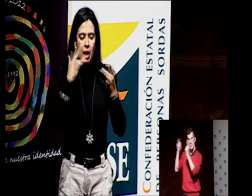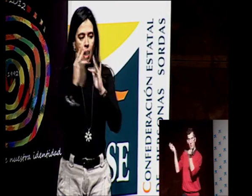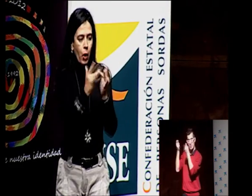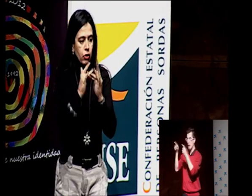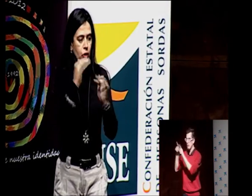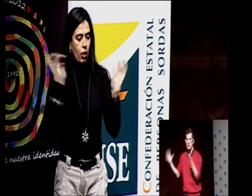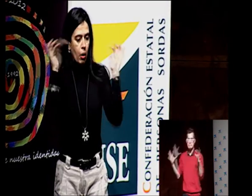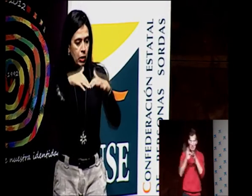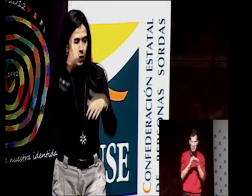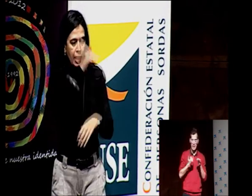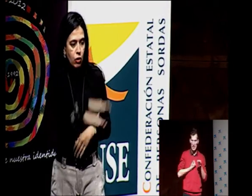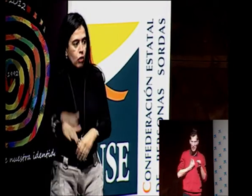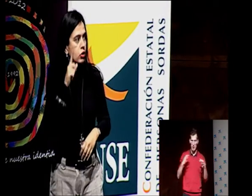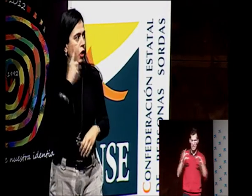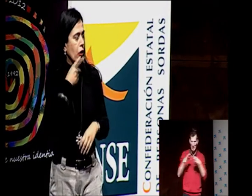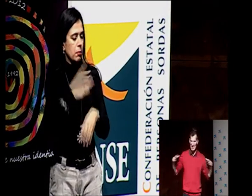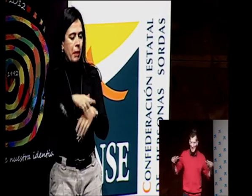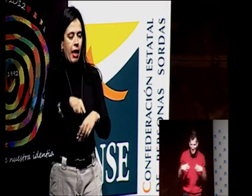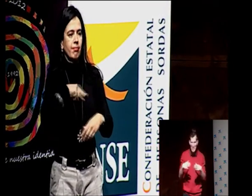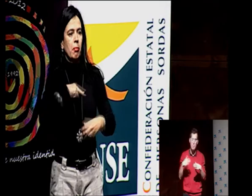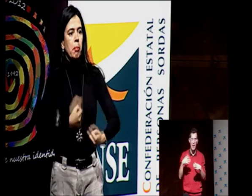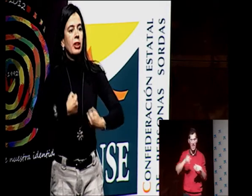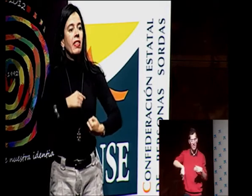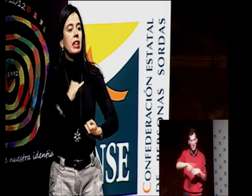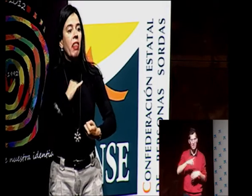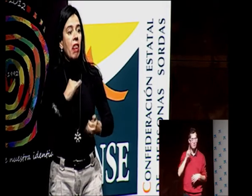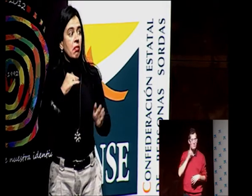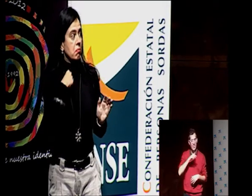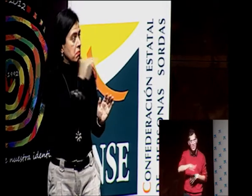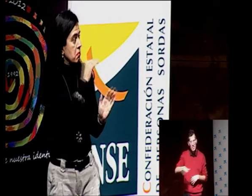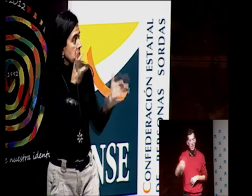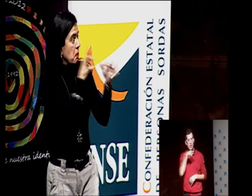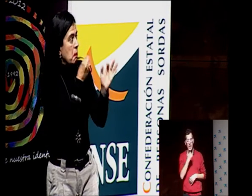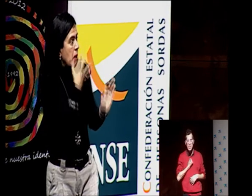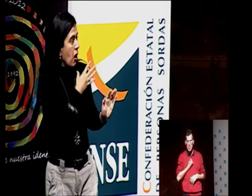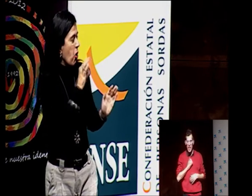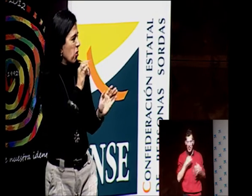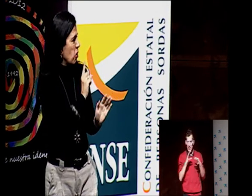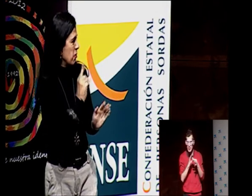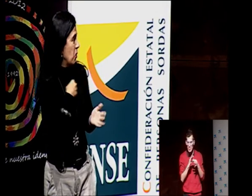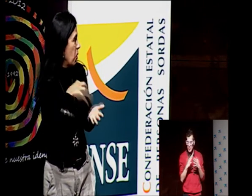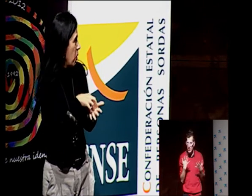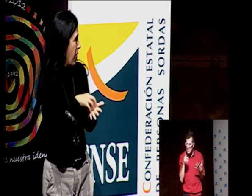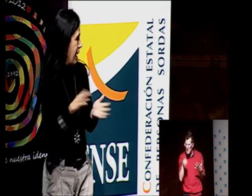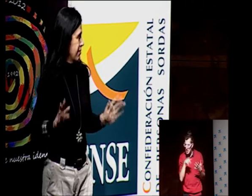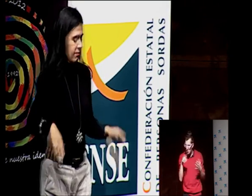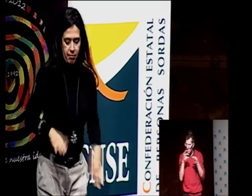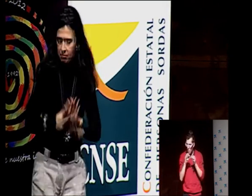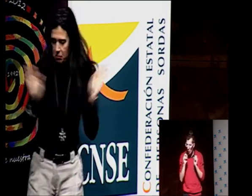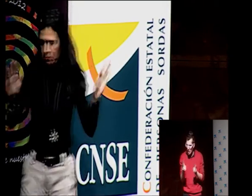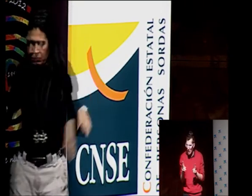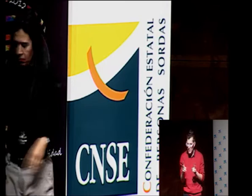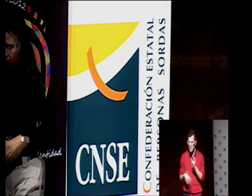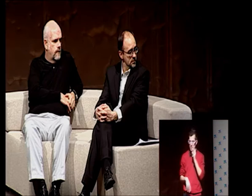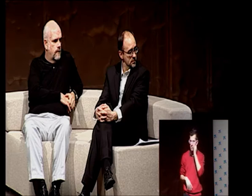concretos del año importantes o relevantes como son estos días internacionales de se podría incluir un mensaje relacionado